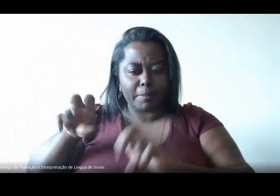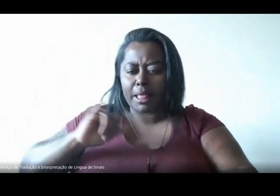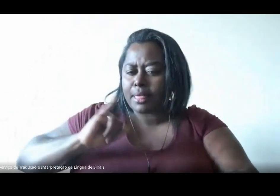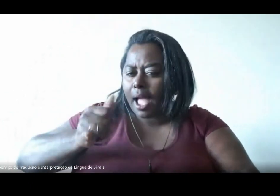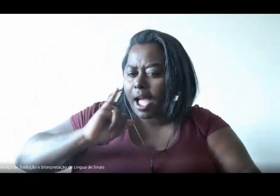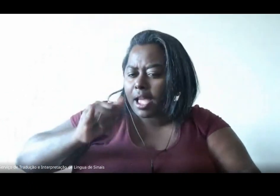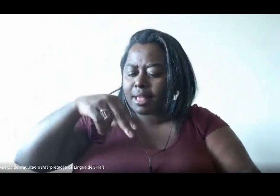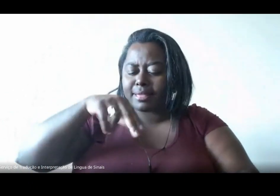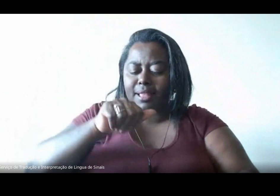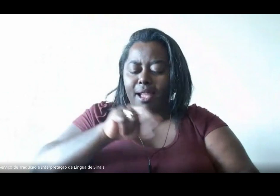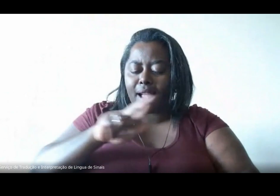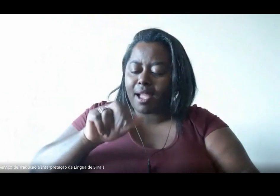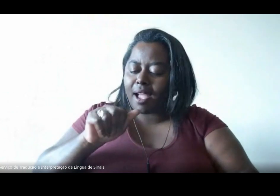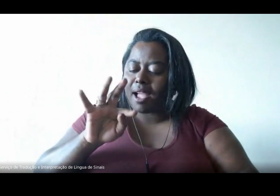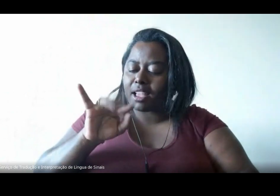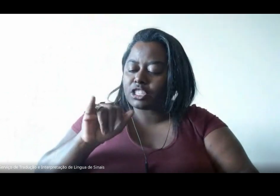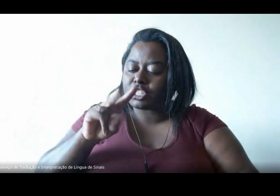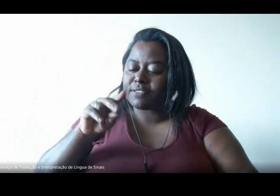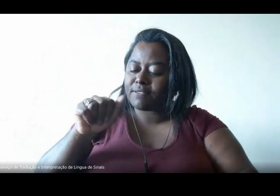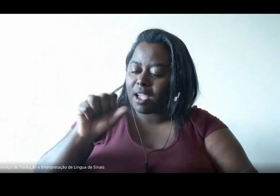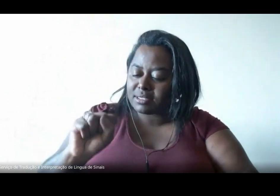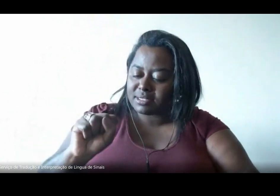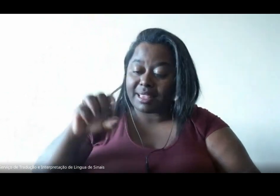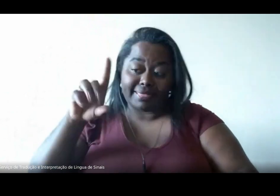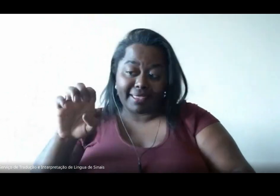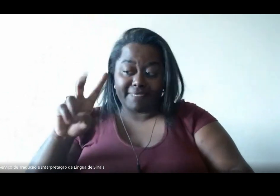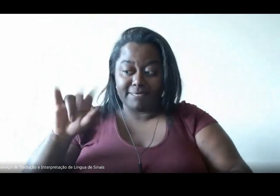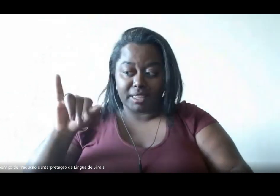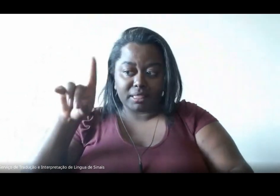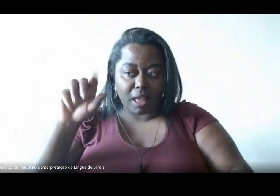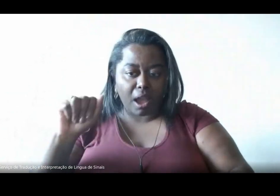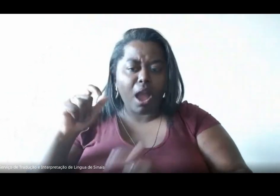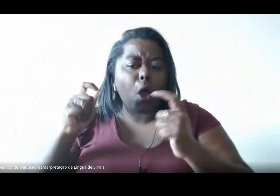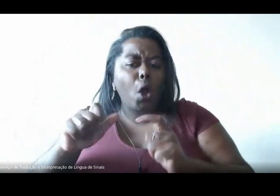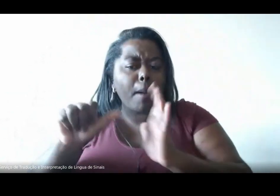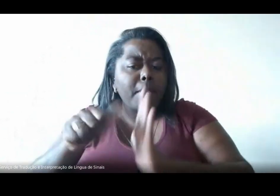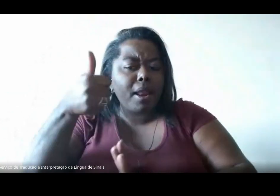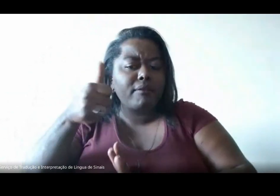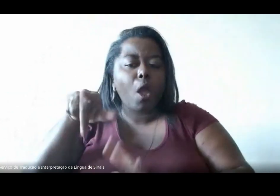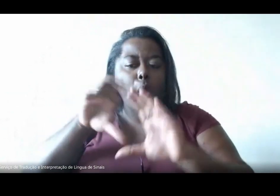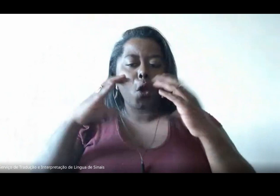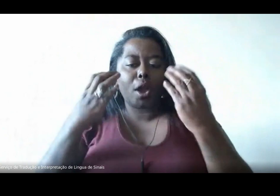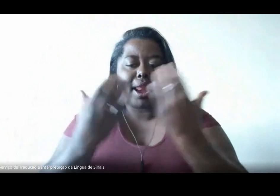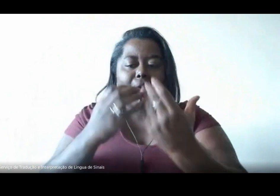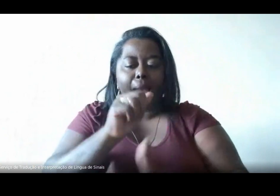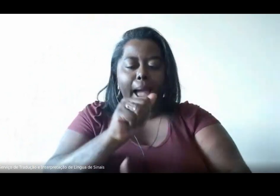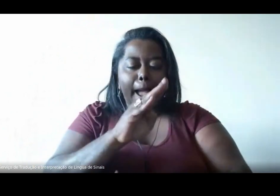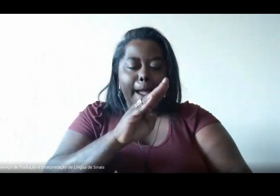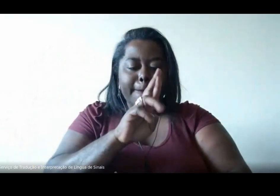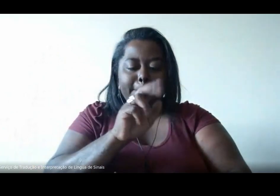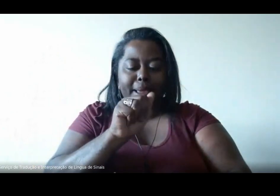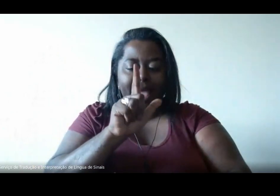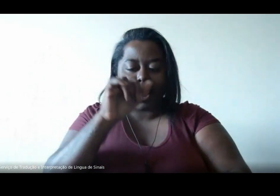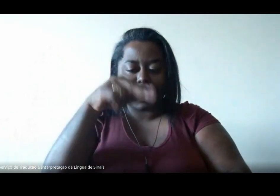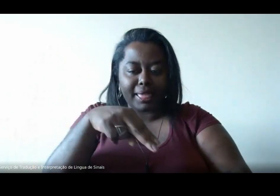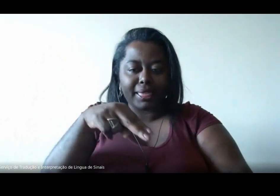assim, em público, né, narrativas de vida, foi em um congresso da Bralin, realizado justamente na